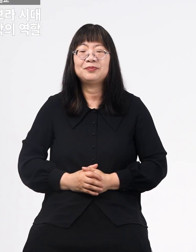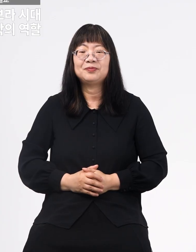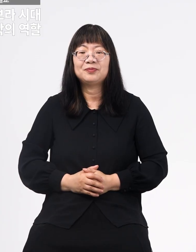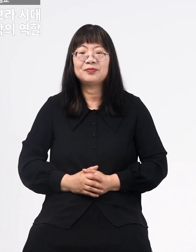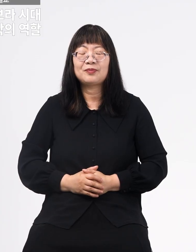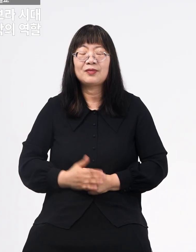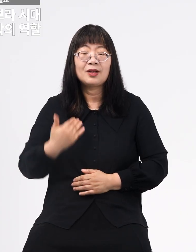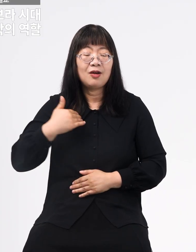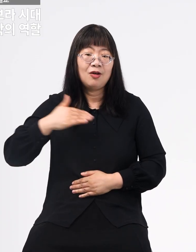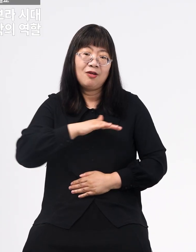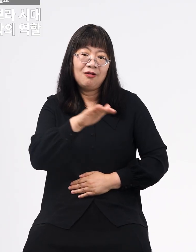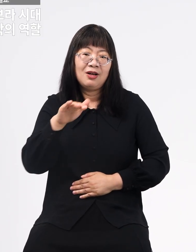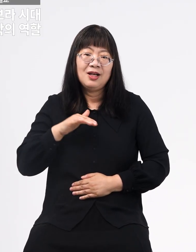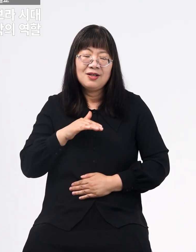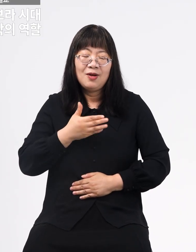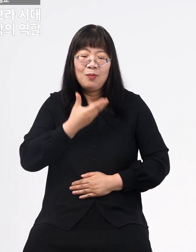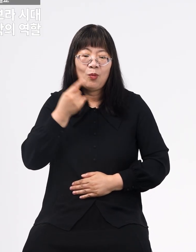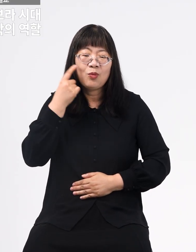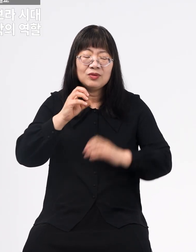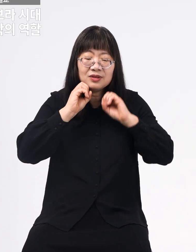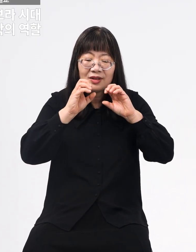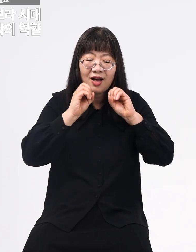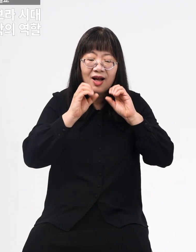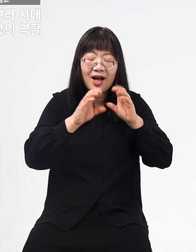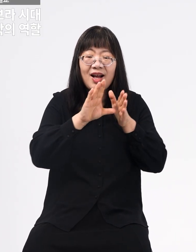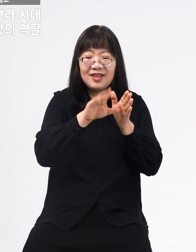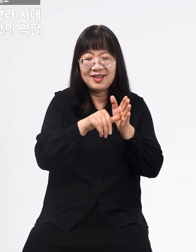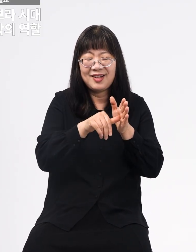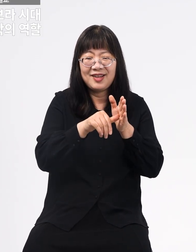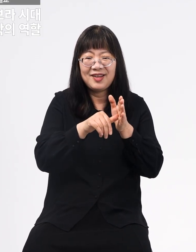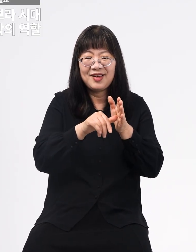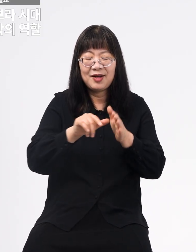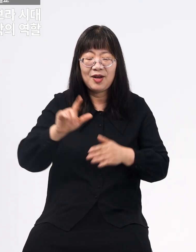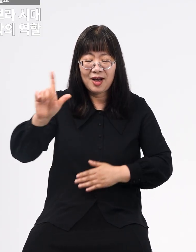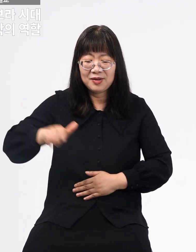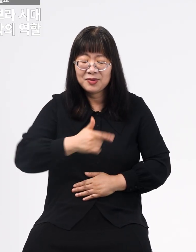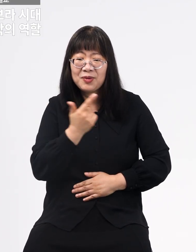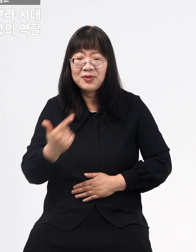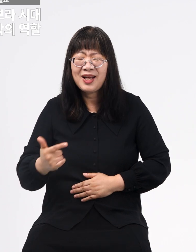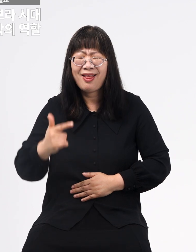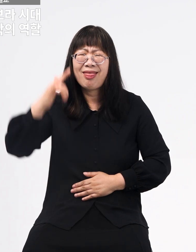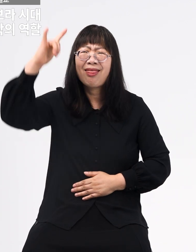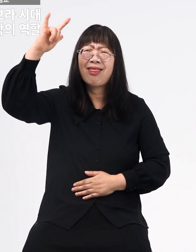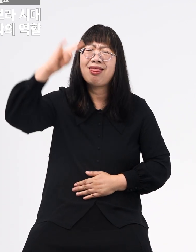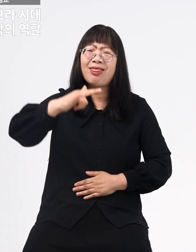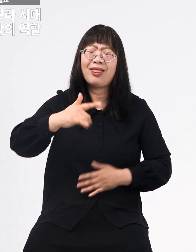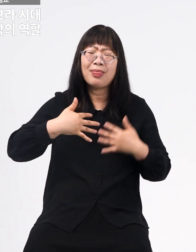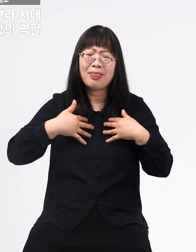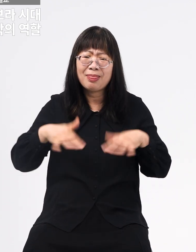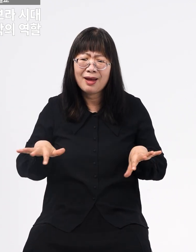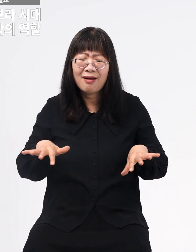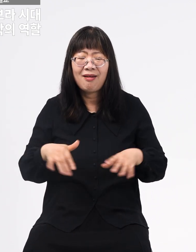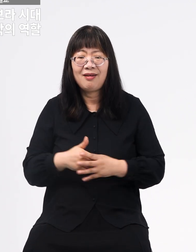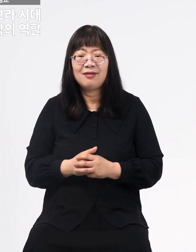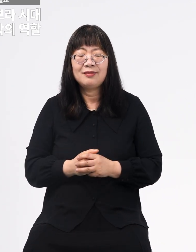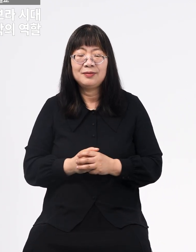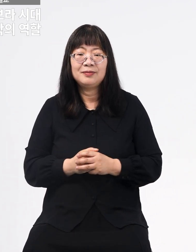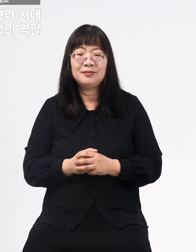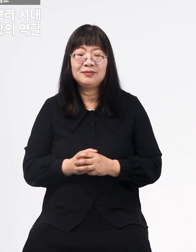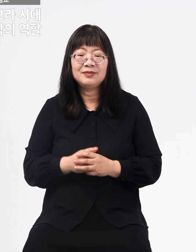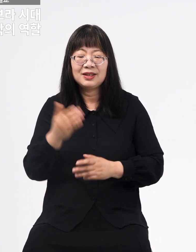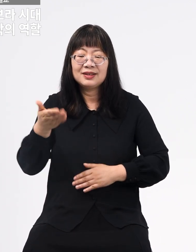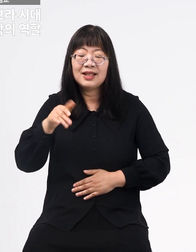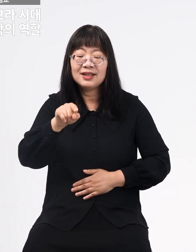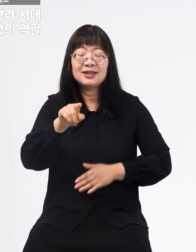우리가 선교 다니다 보면 얼마나 종일 뜨거운 햇볕 아래서 피곤하고 지칩니까?